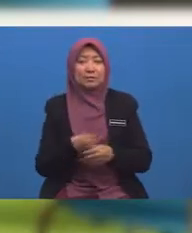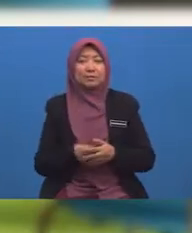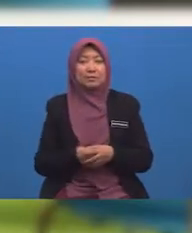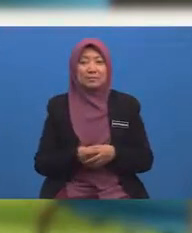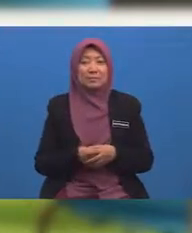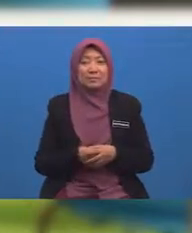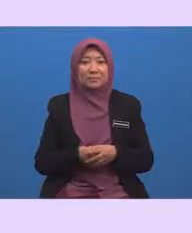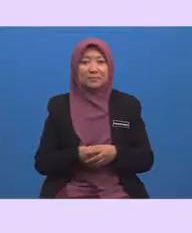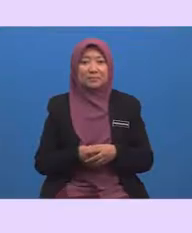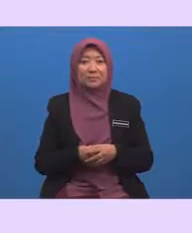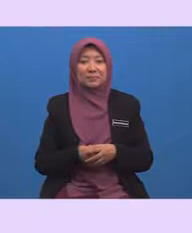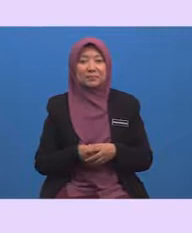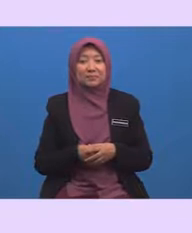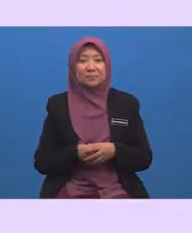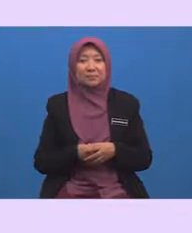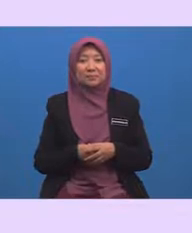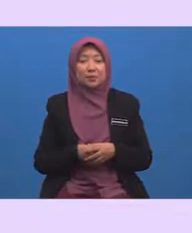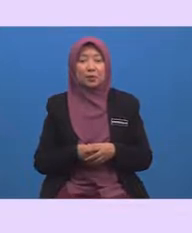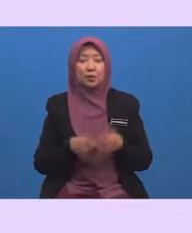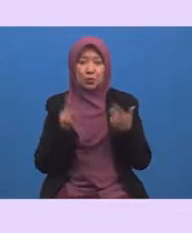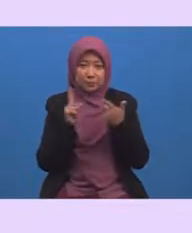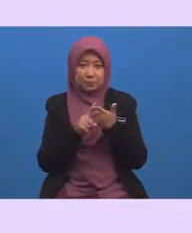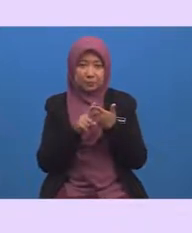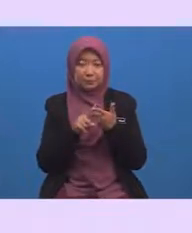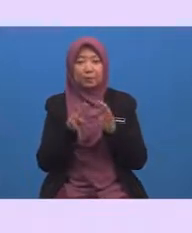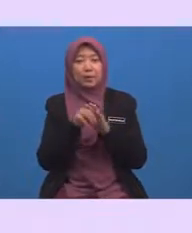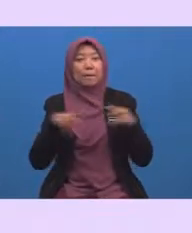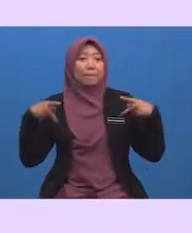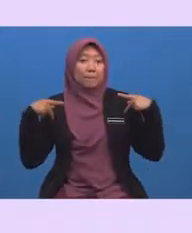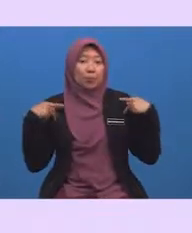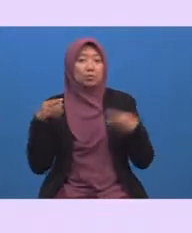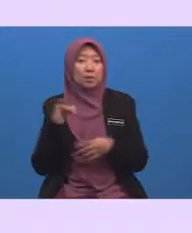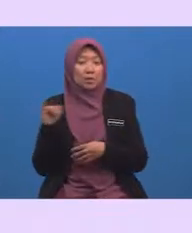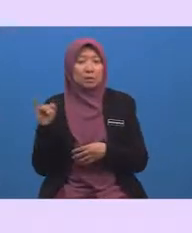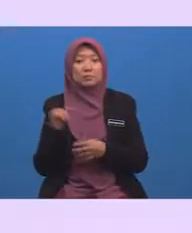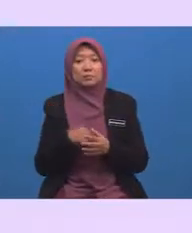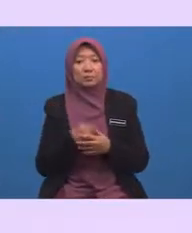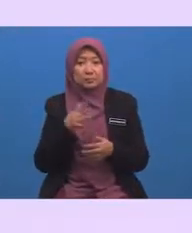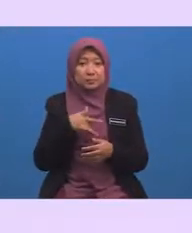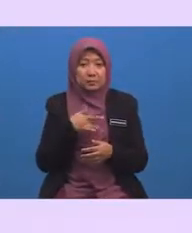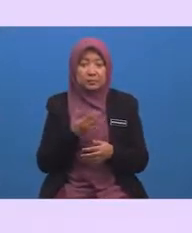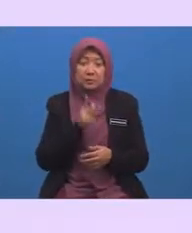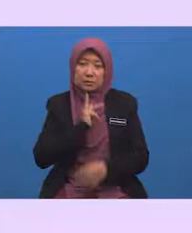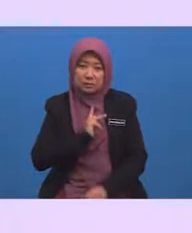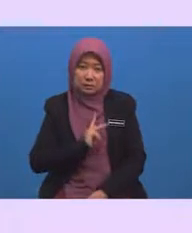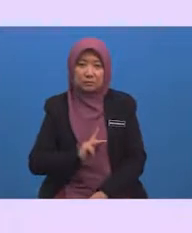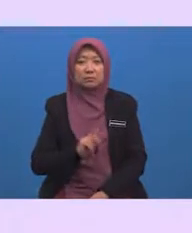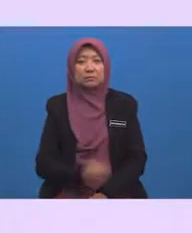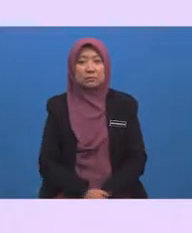itu. Baiklah, yang kedua, mempunyai sifat belas kasihan.